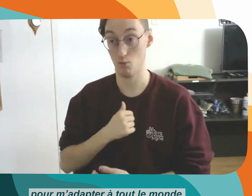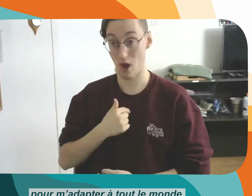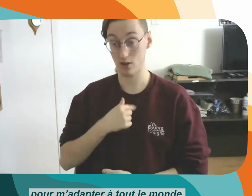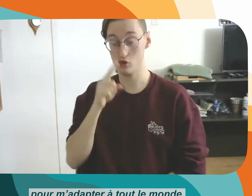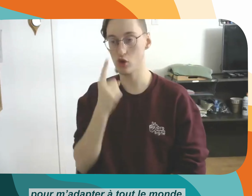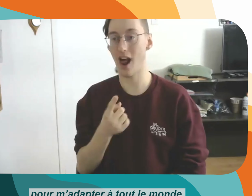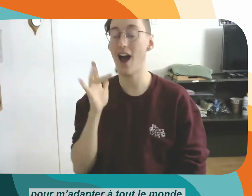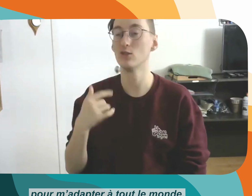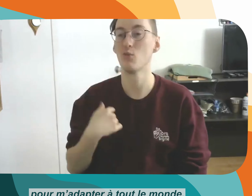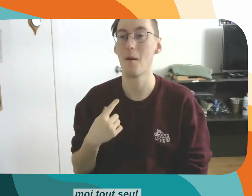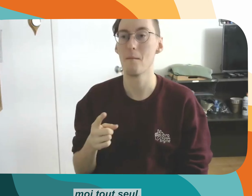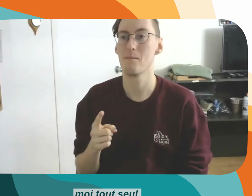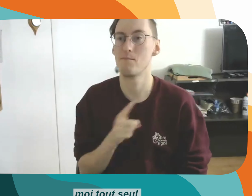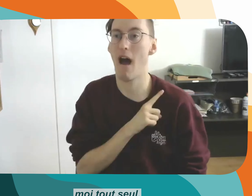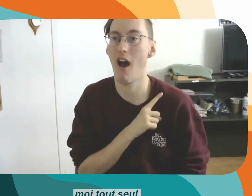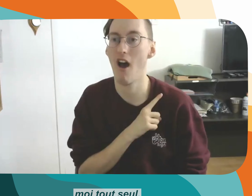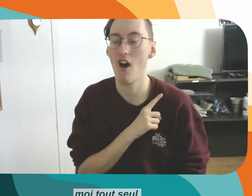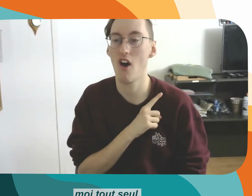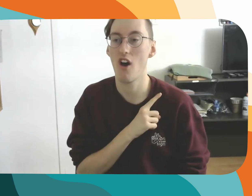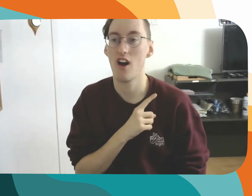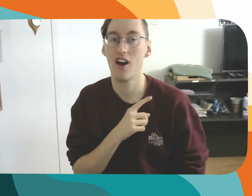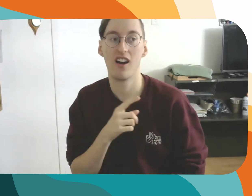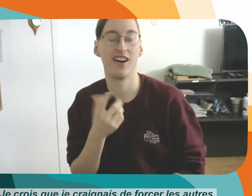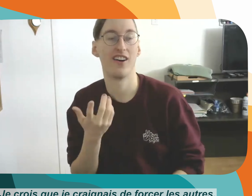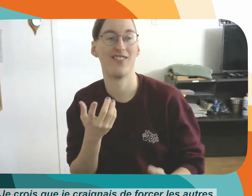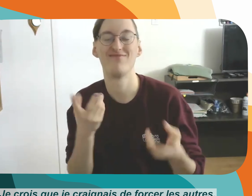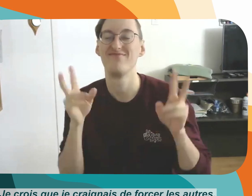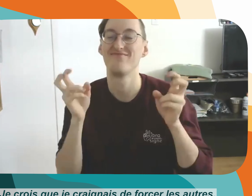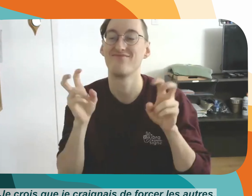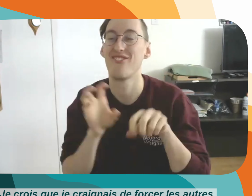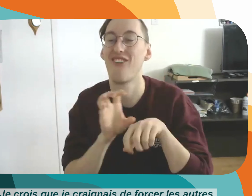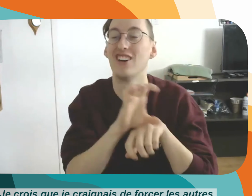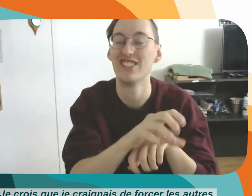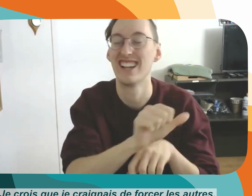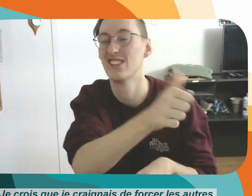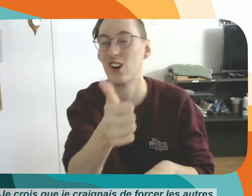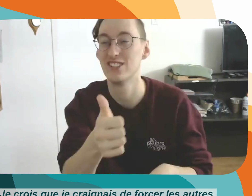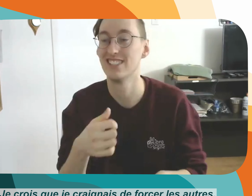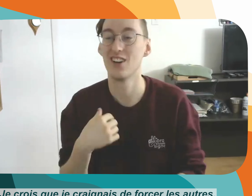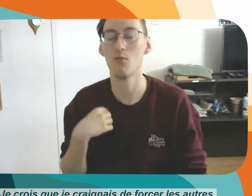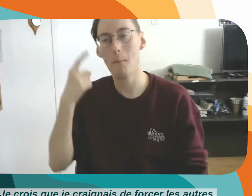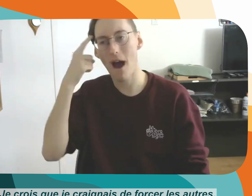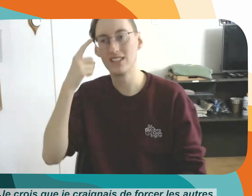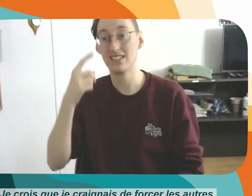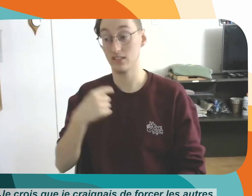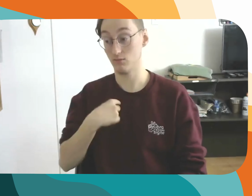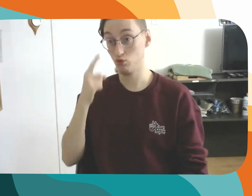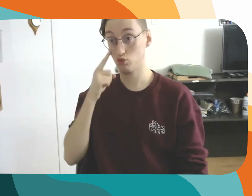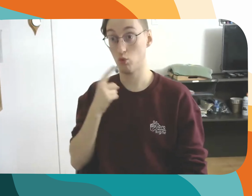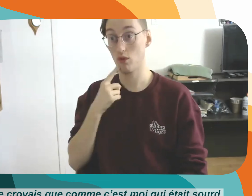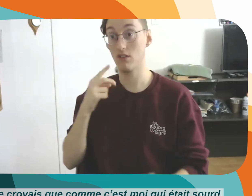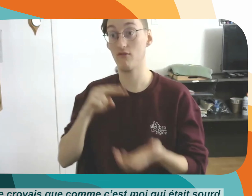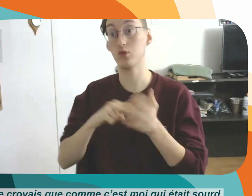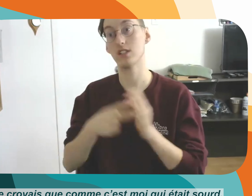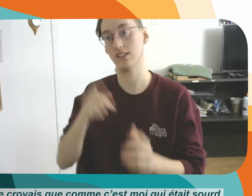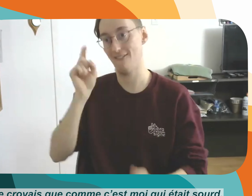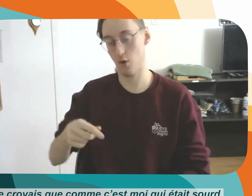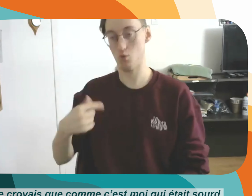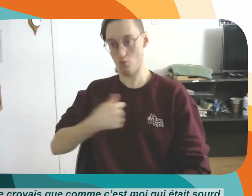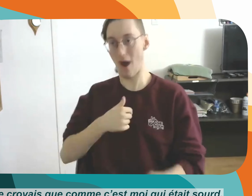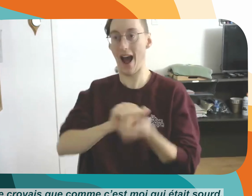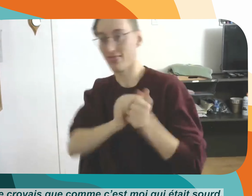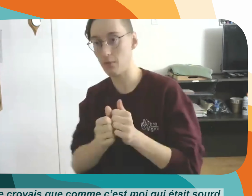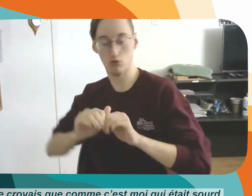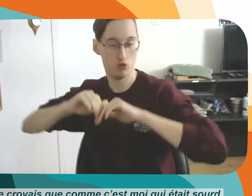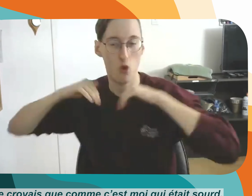pour m'adapter à tout le monde. Moi, toute seule. Je crois que je craignais de forcer les autres. Je croyais que,